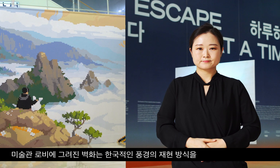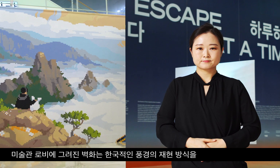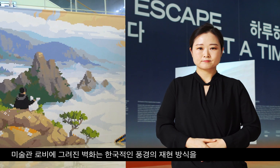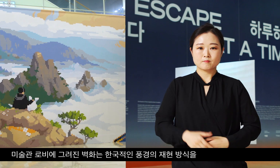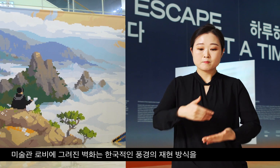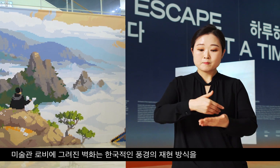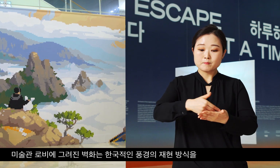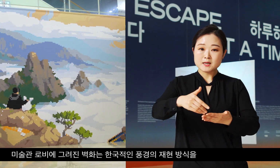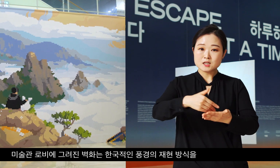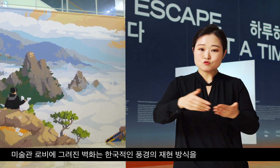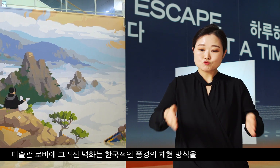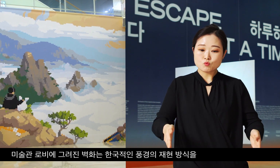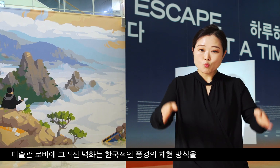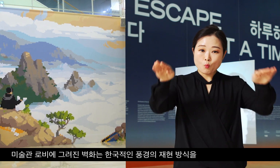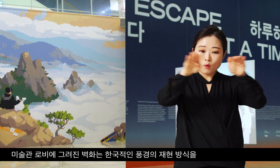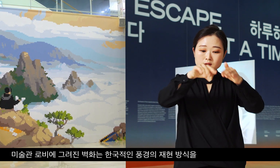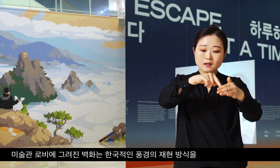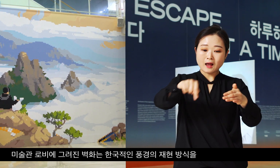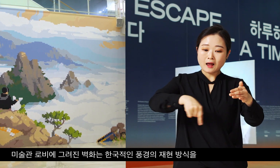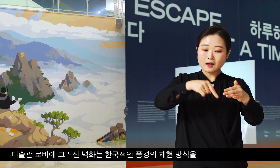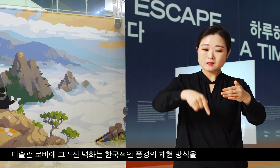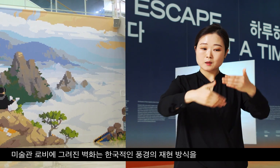미술관 로비에 그려진 벽화는